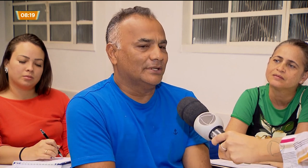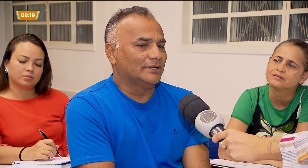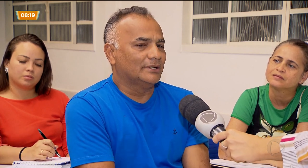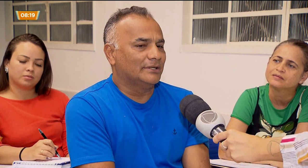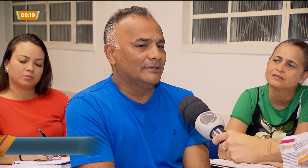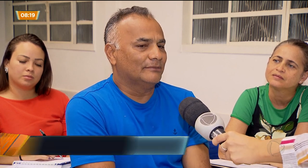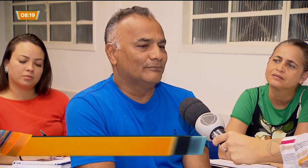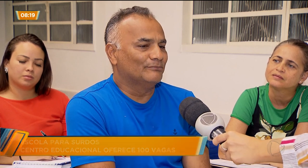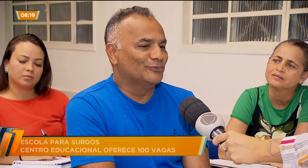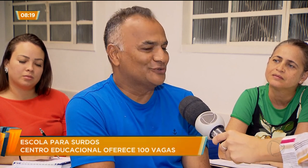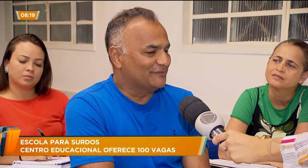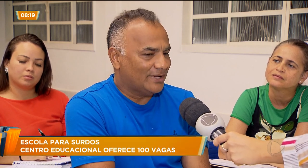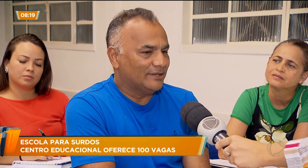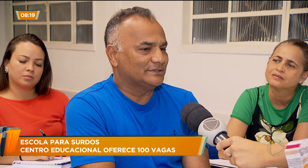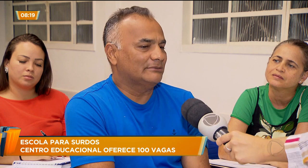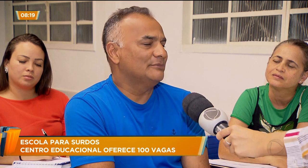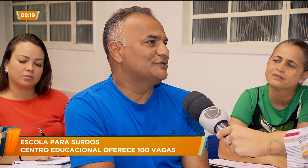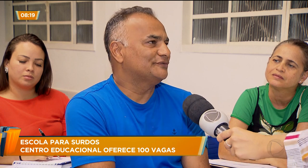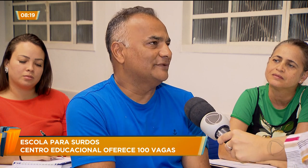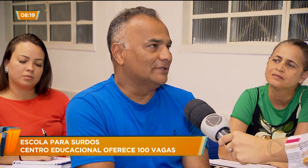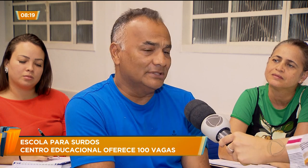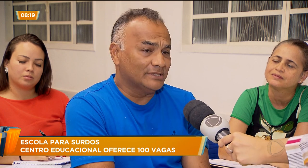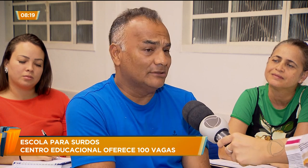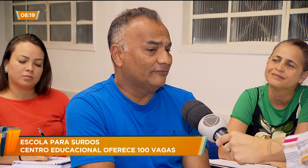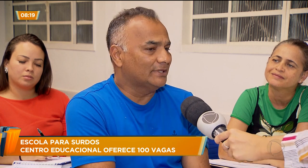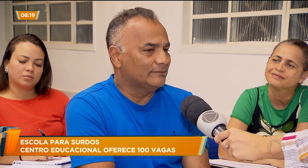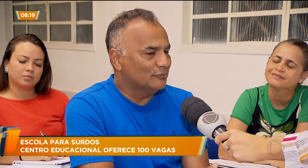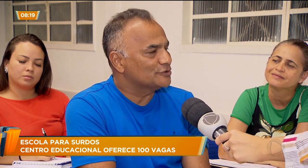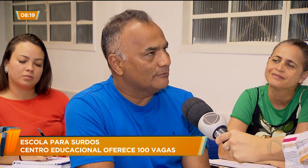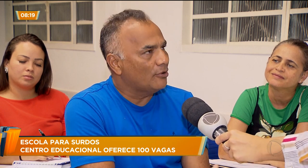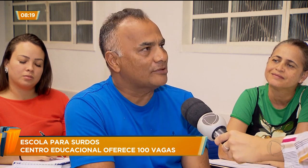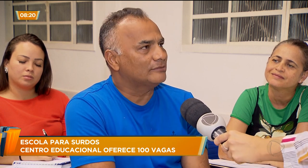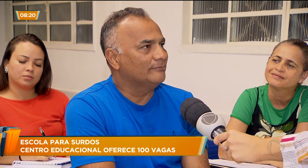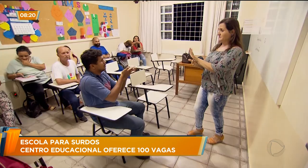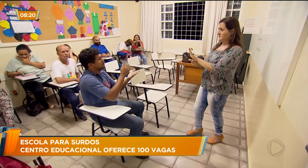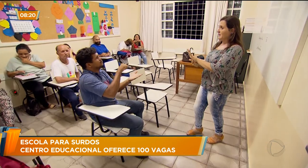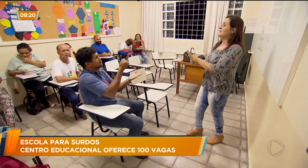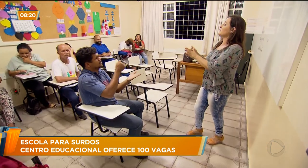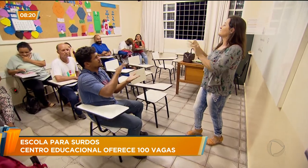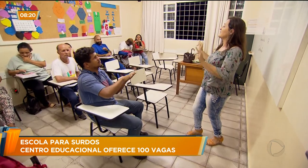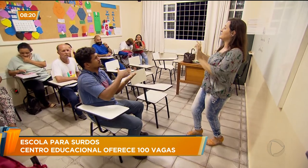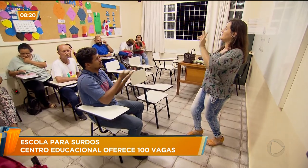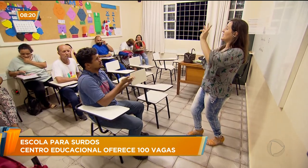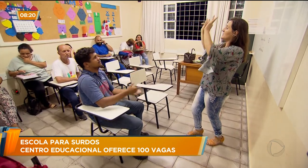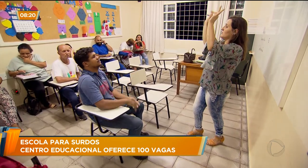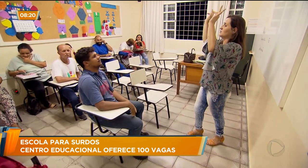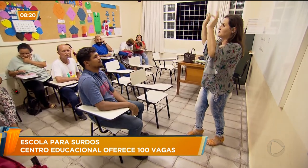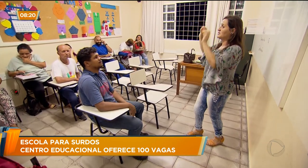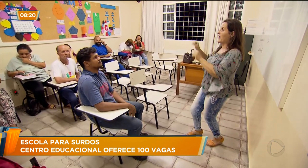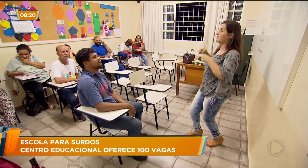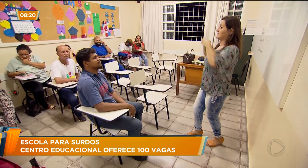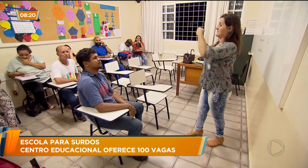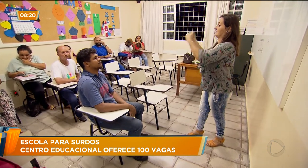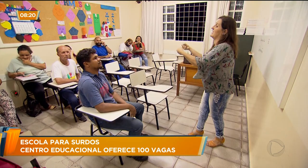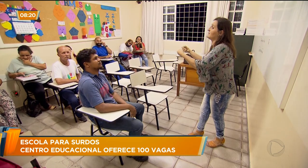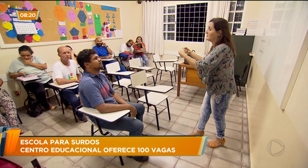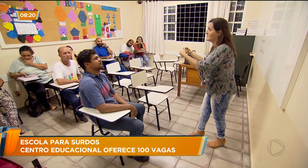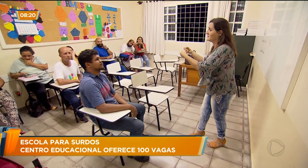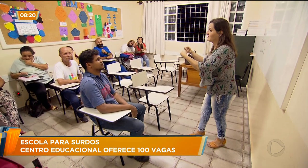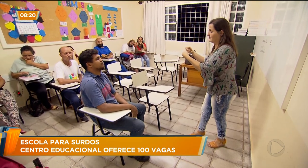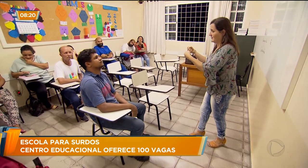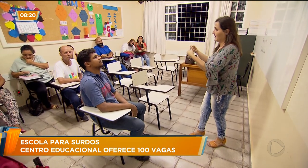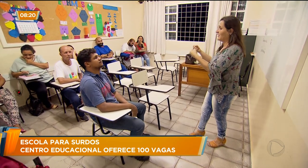motivado, extremamente feliz. E eu falei assim, poxa, eu posso. Além dos alunos que têm deficiência